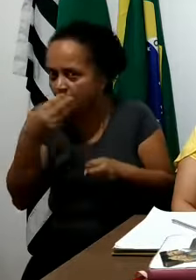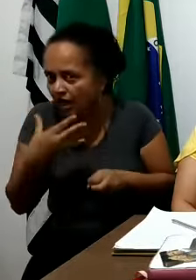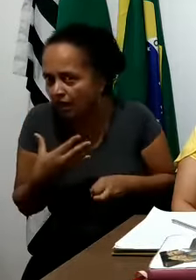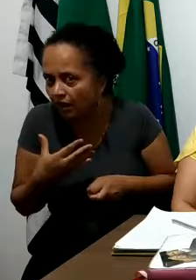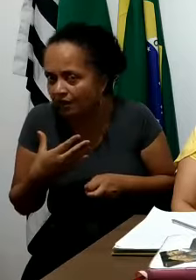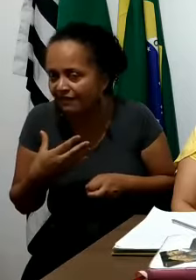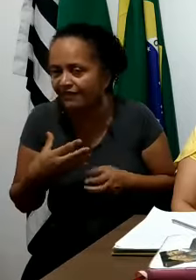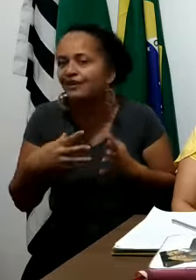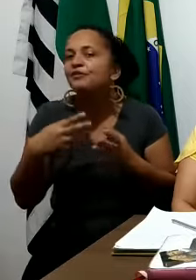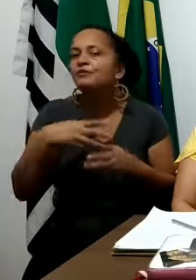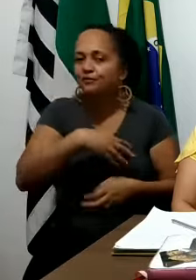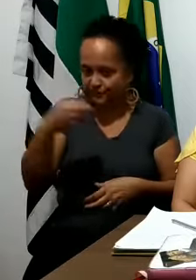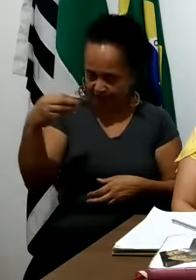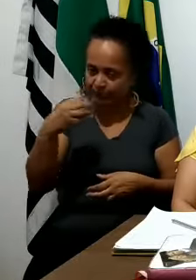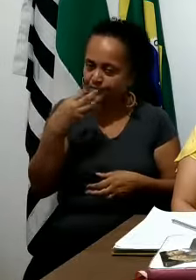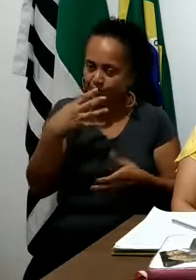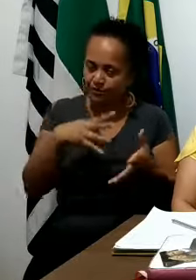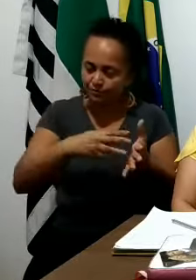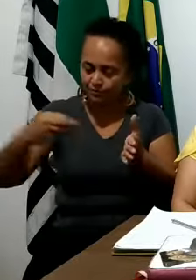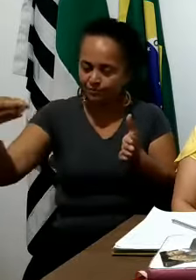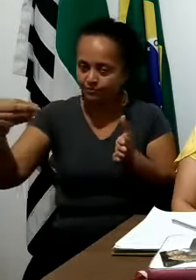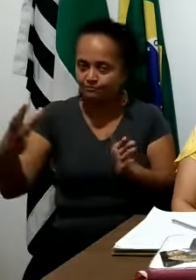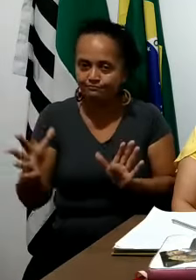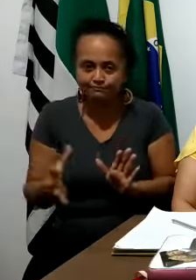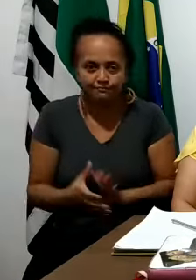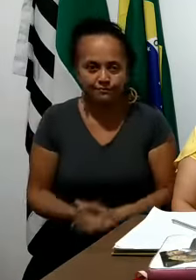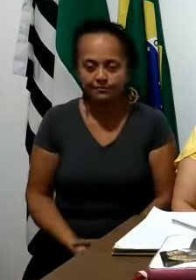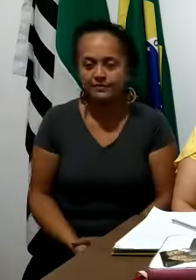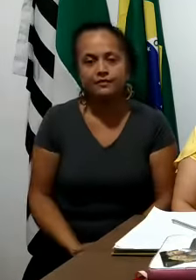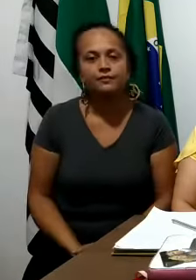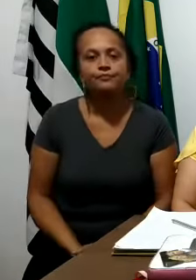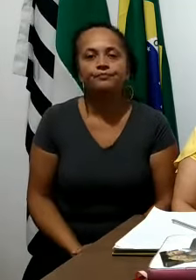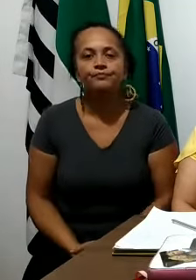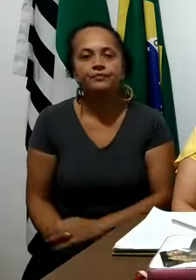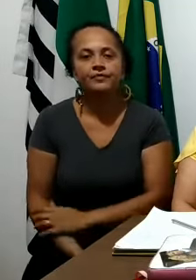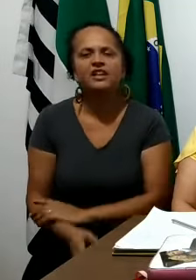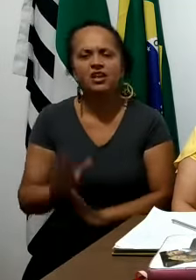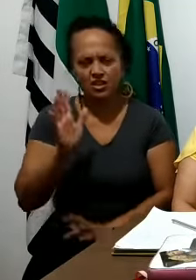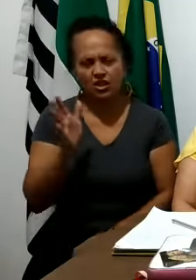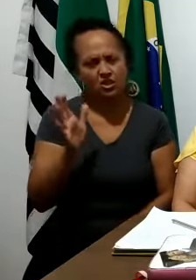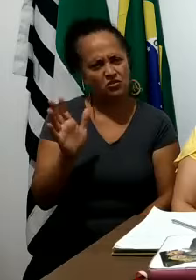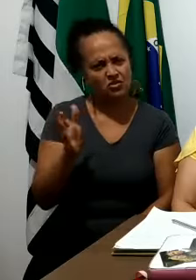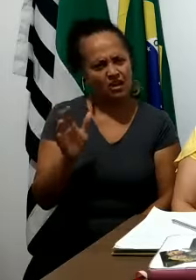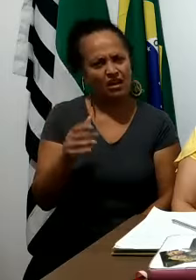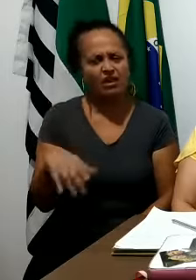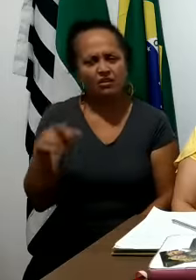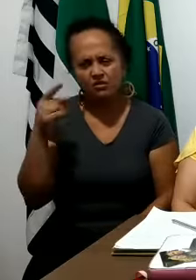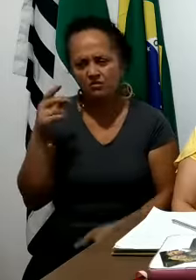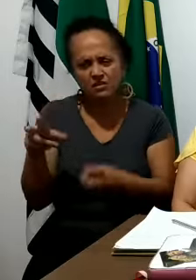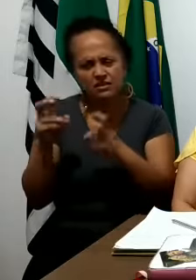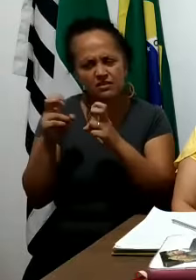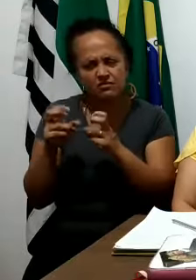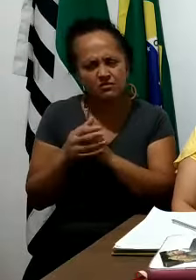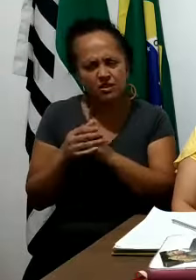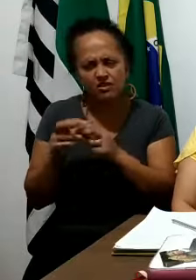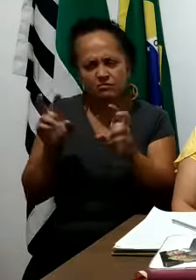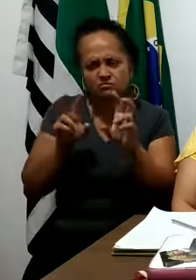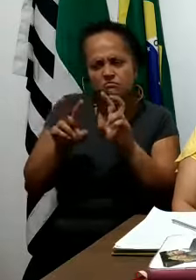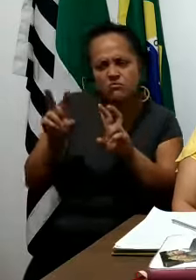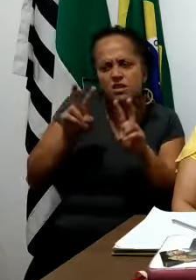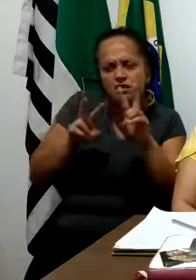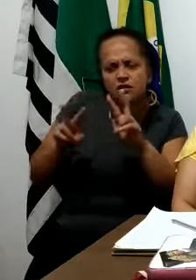sobre essa ministração e eu escutei a Val Gonçalves falar, né? Uma pergunta que fizeram para ela. Como fazer